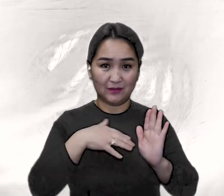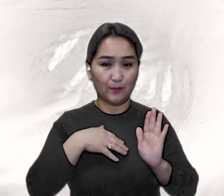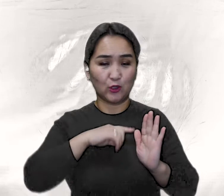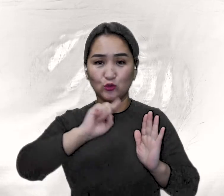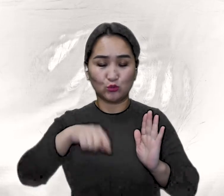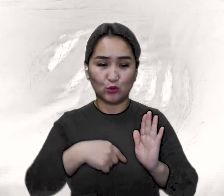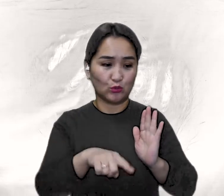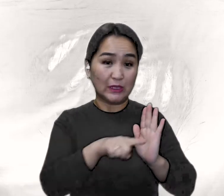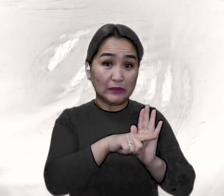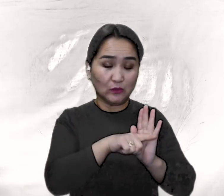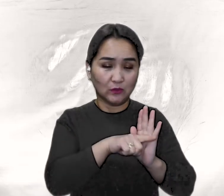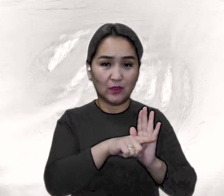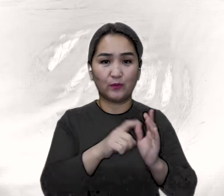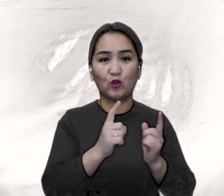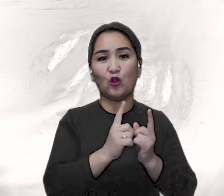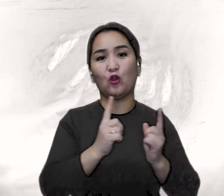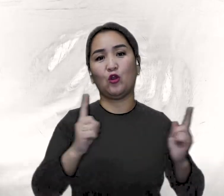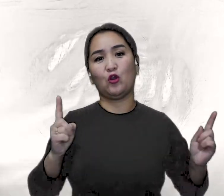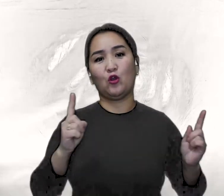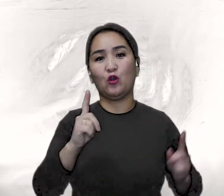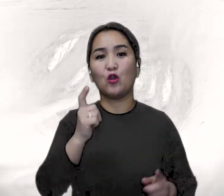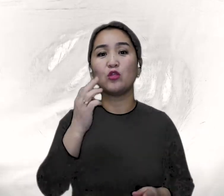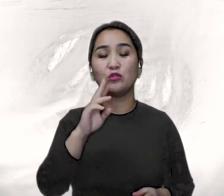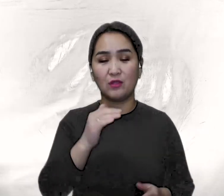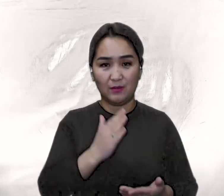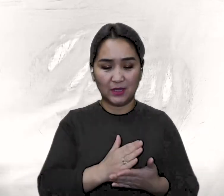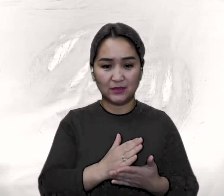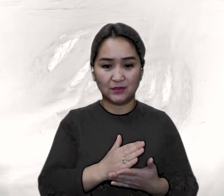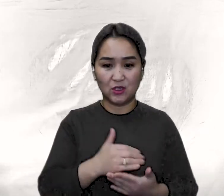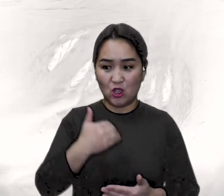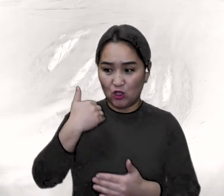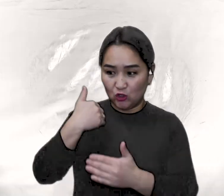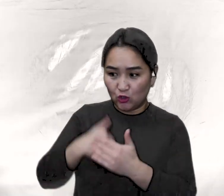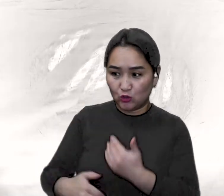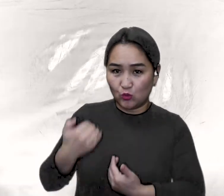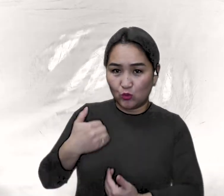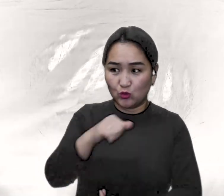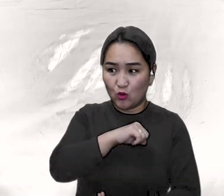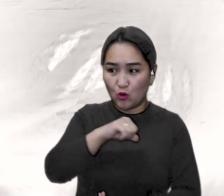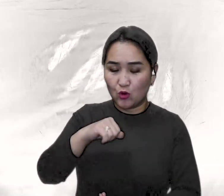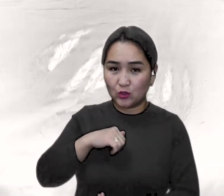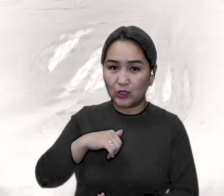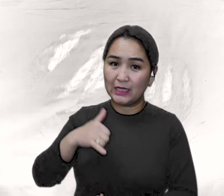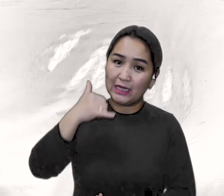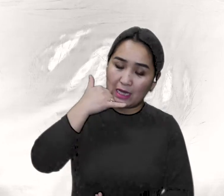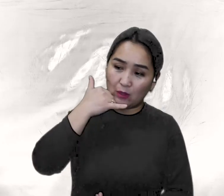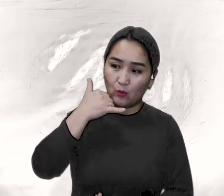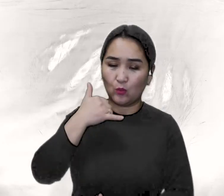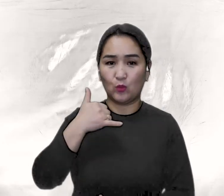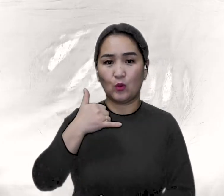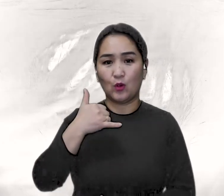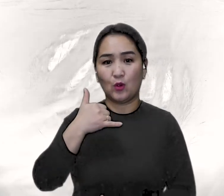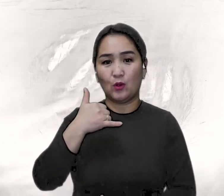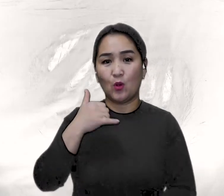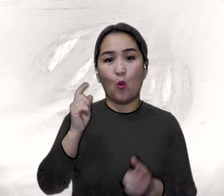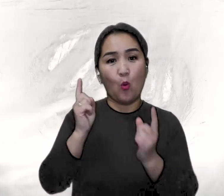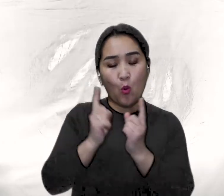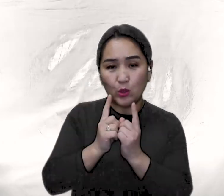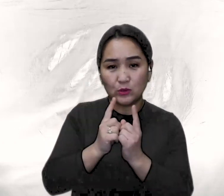Тэгээд ээж чинь ийм стресс ихтэй. Төсөө хүүхдний өөртөө нь ярихгүй, өөртөө нь уулзахгүй дандаа худлаа ярина. Тэгээж миний худлаа